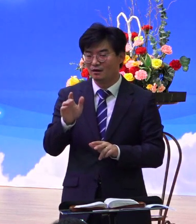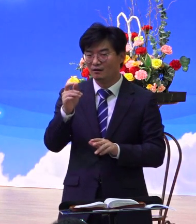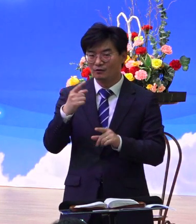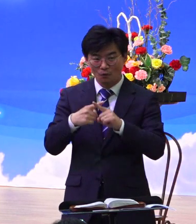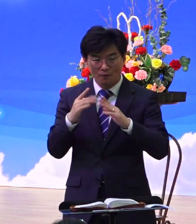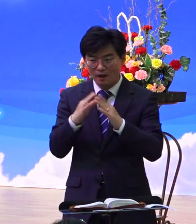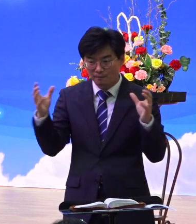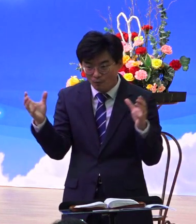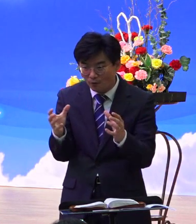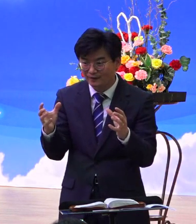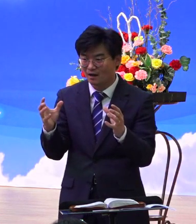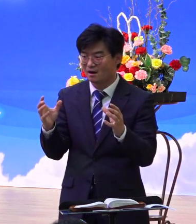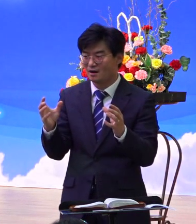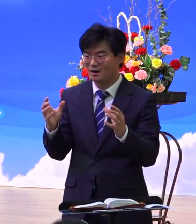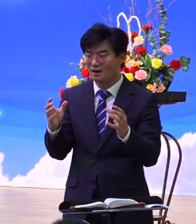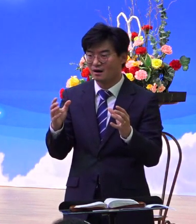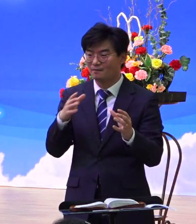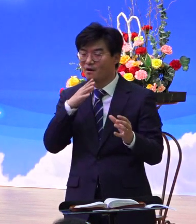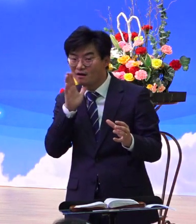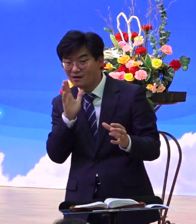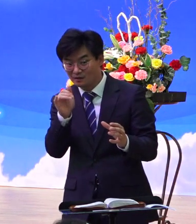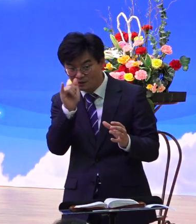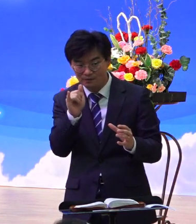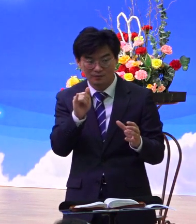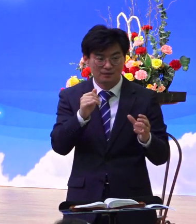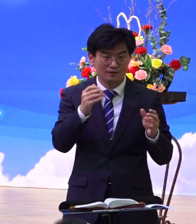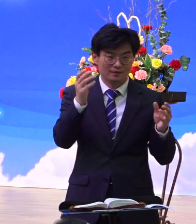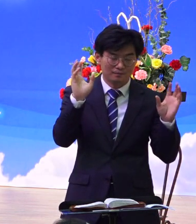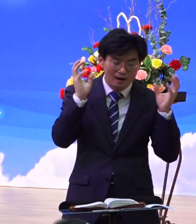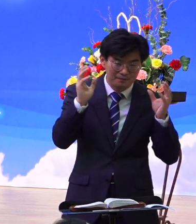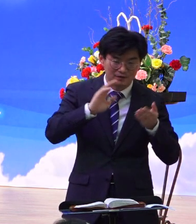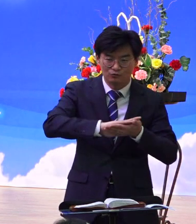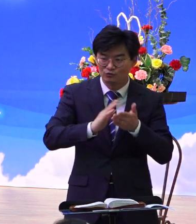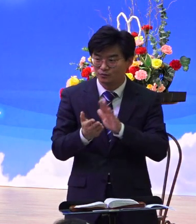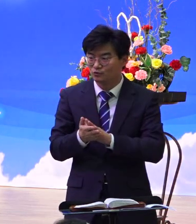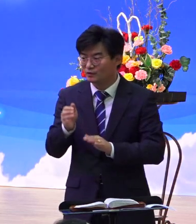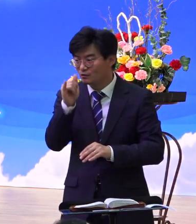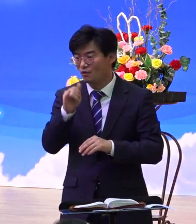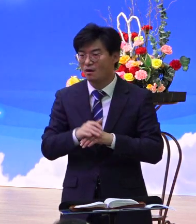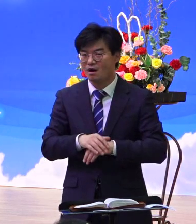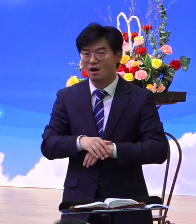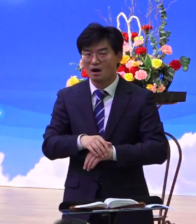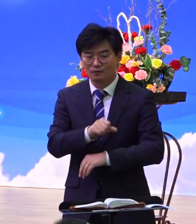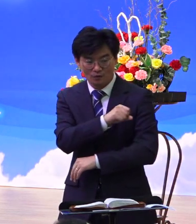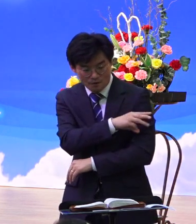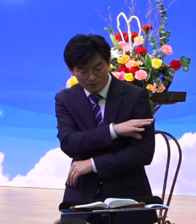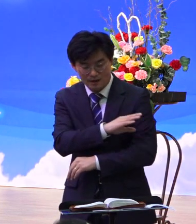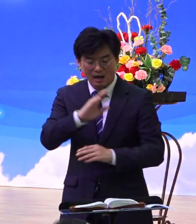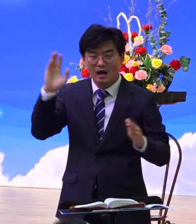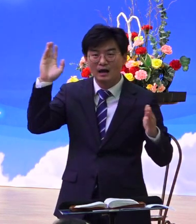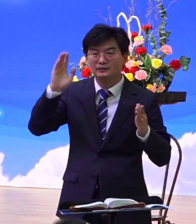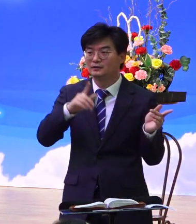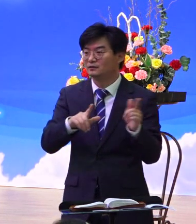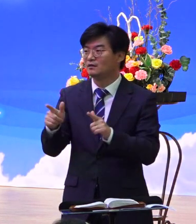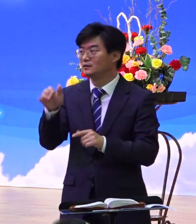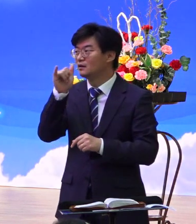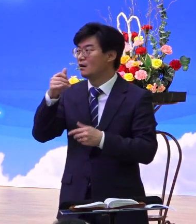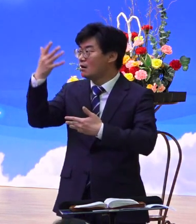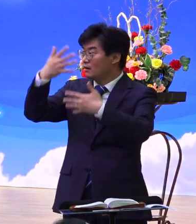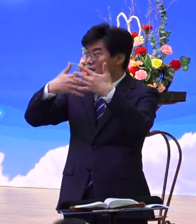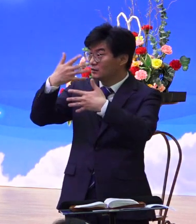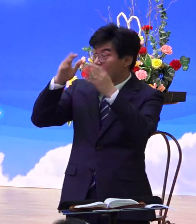자녀들, 영학으로부터 청년부에 이르는 자녀들, 또 중고등고실, 아동고실, 유치부실에서 예배하고 계신 분들,